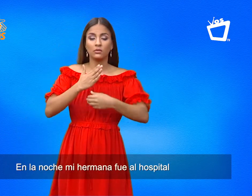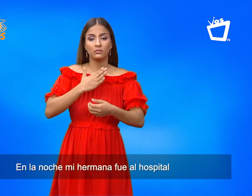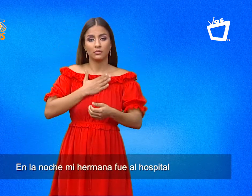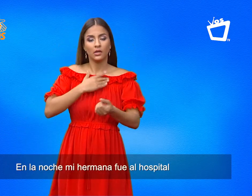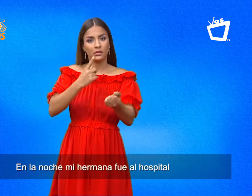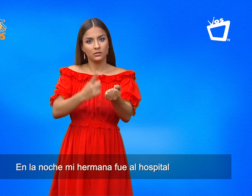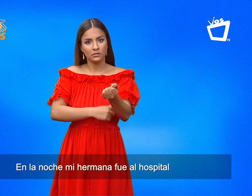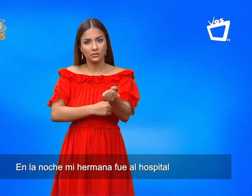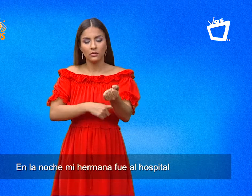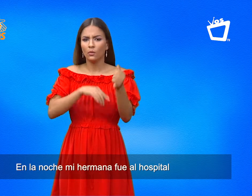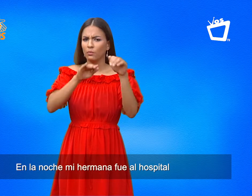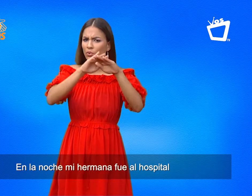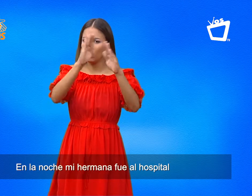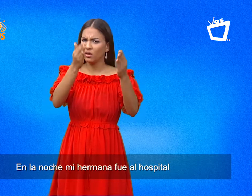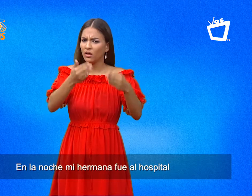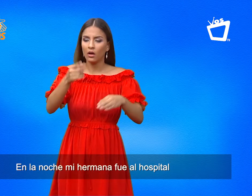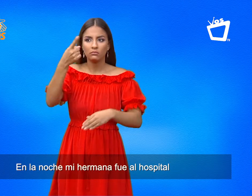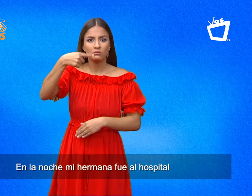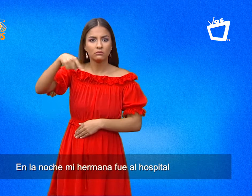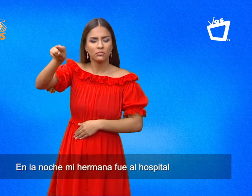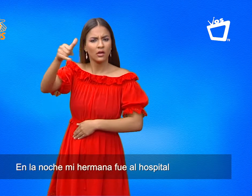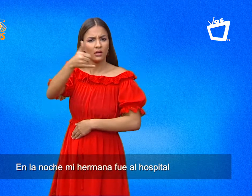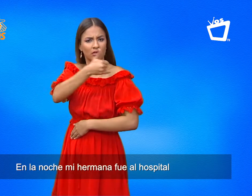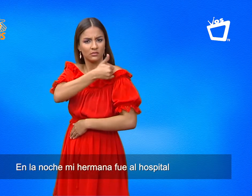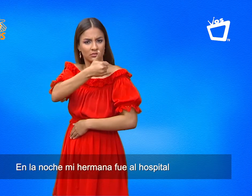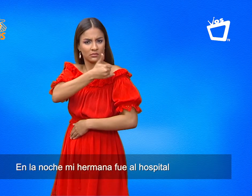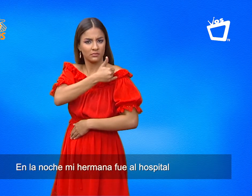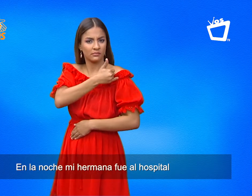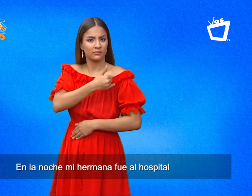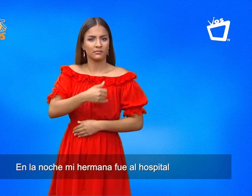en la noche mi hermana fue al hospital